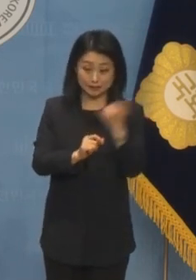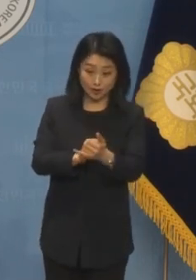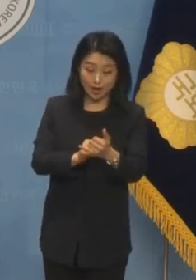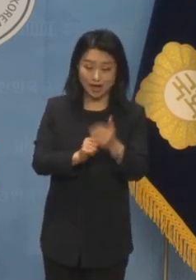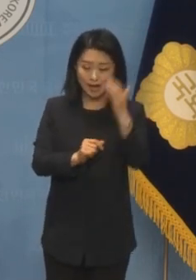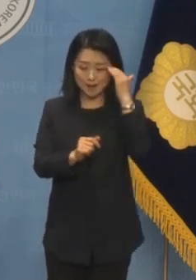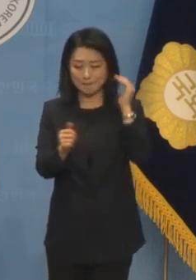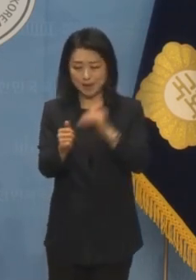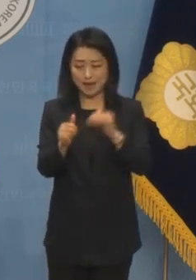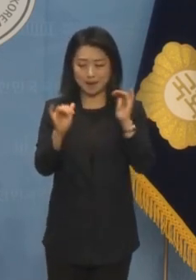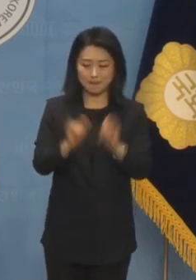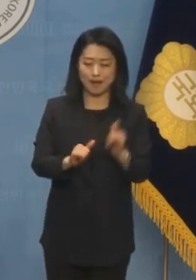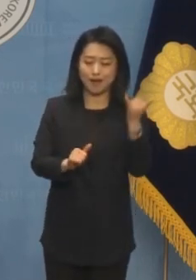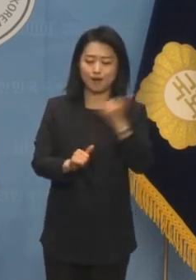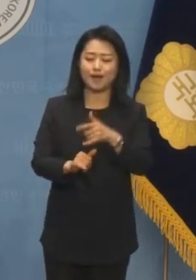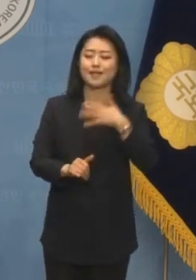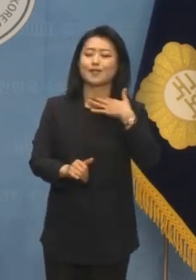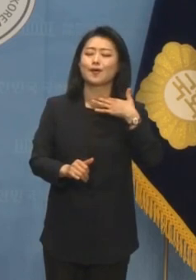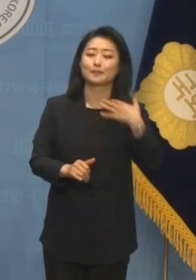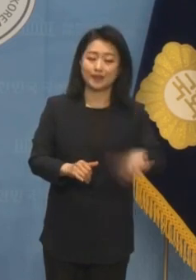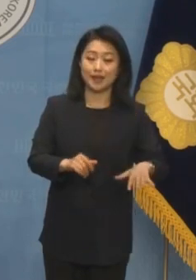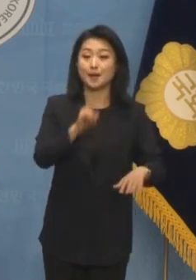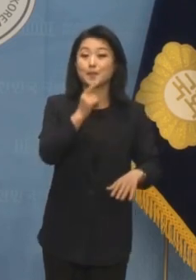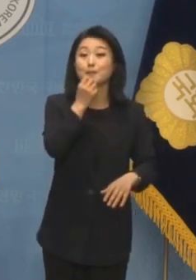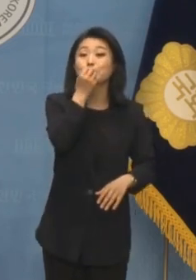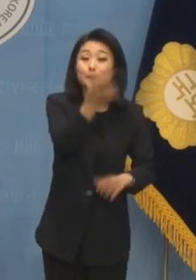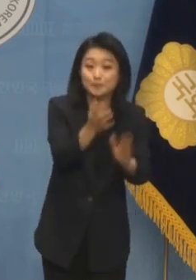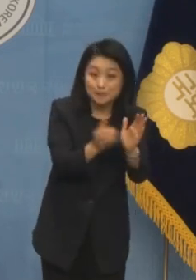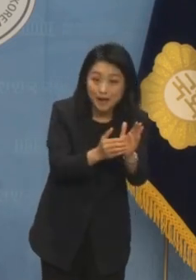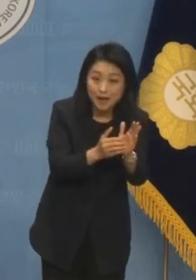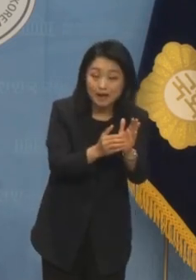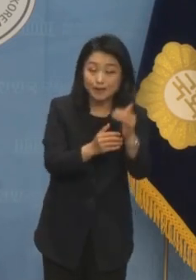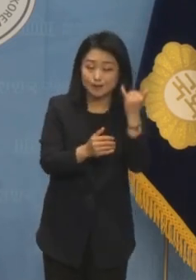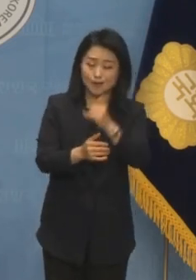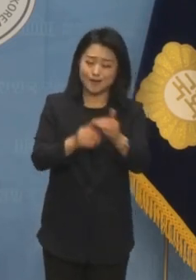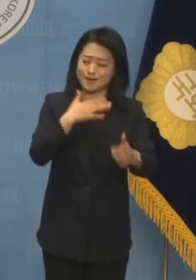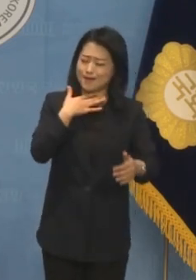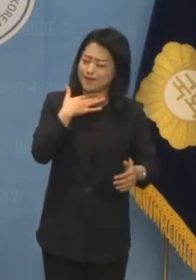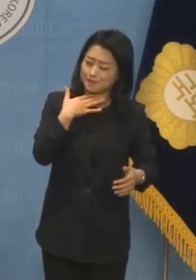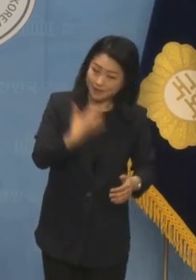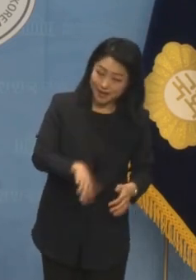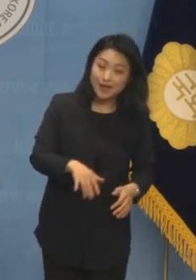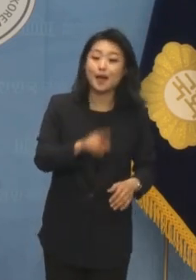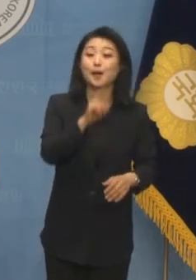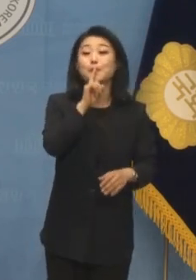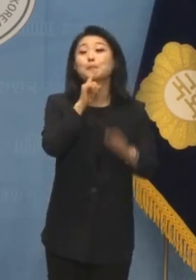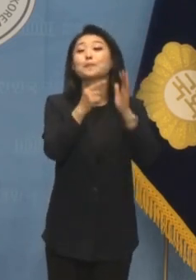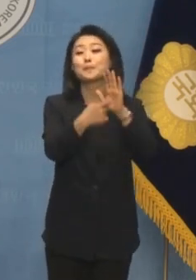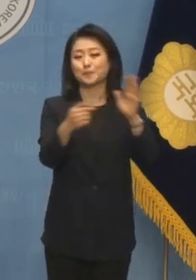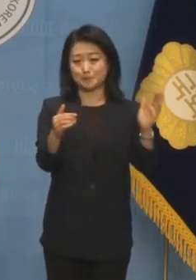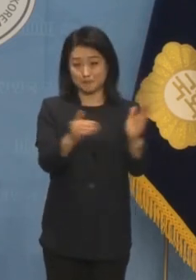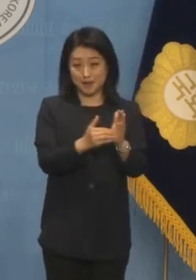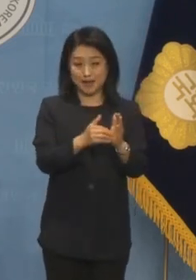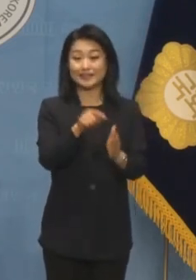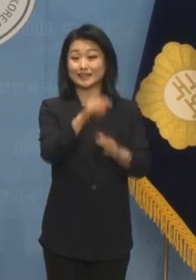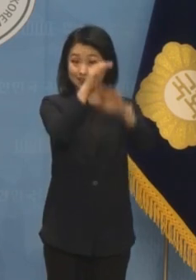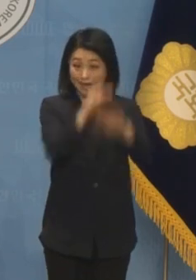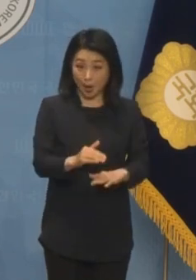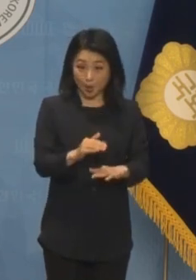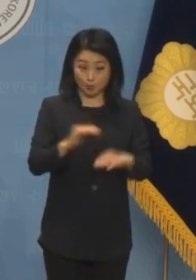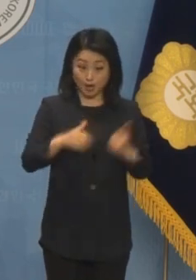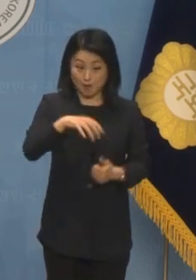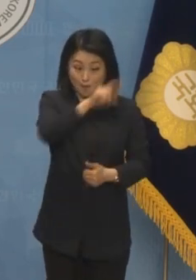방해가 될까 봐 안 했다고 했고 한 번도 전화한 적이 없다고 재확인했다는 대목입니다.